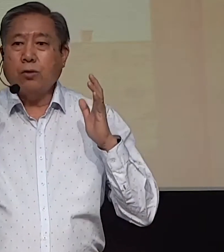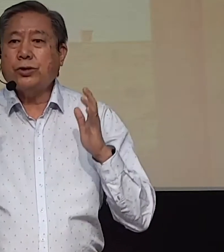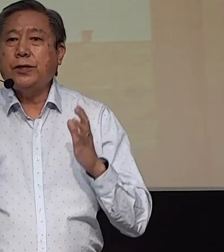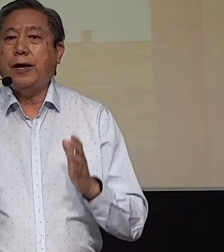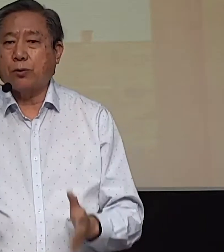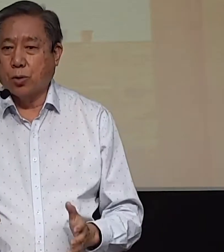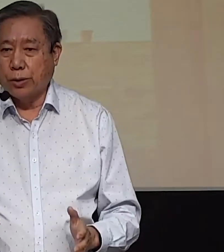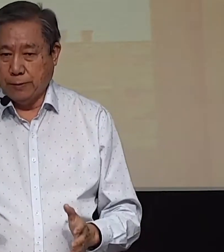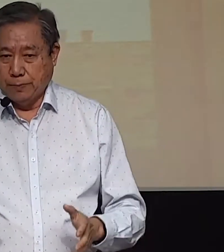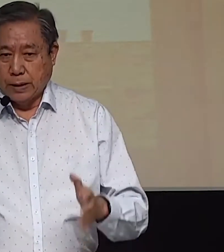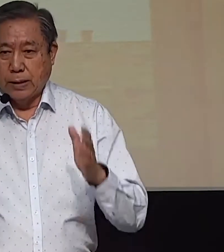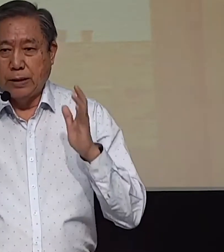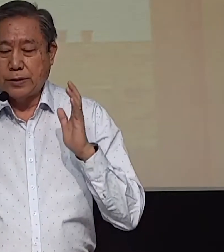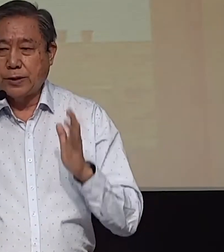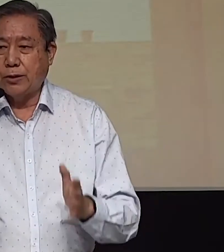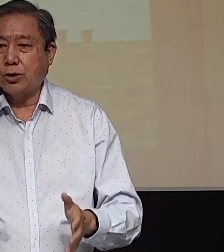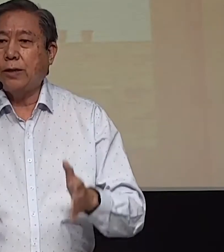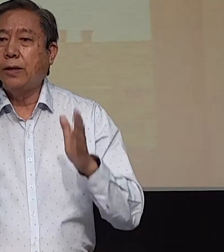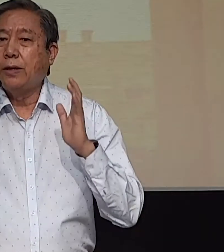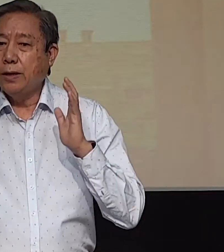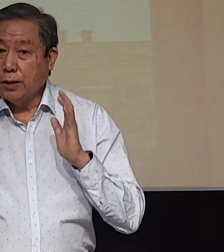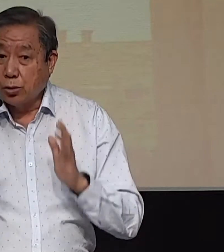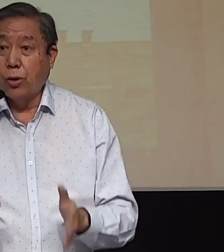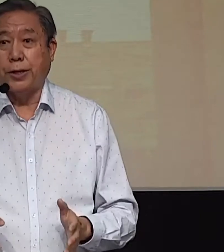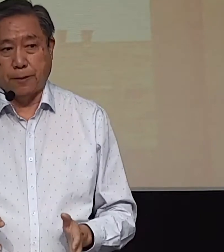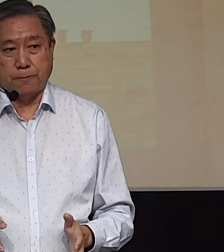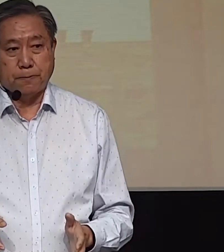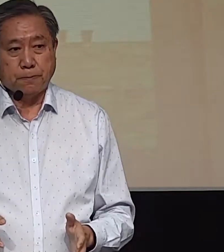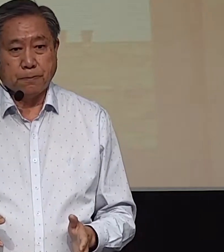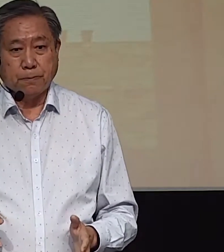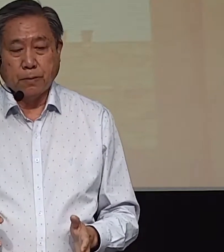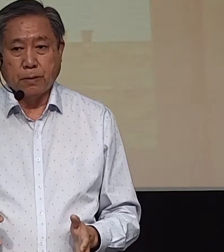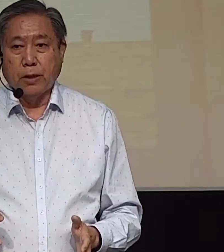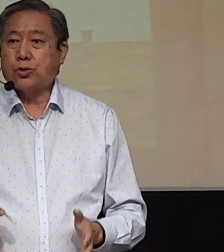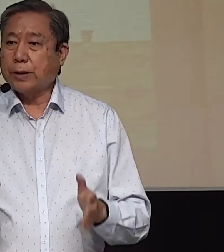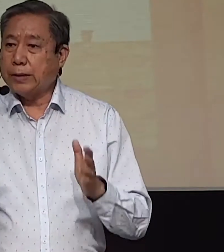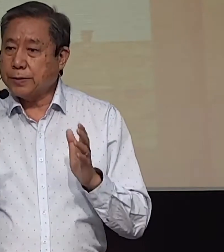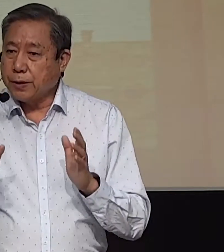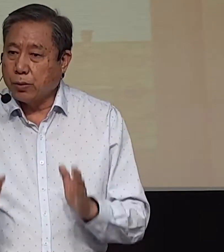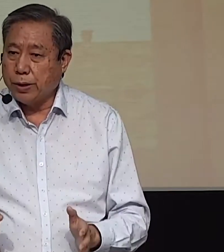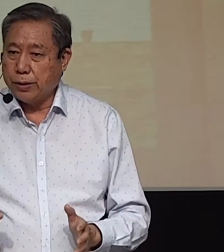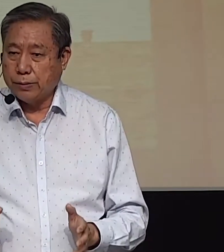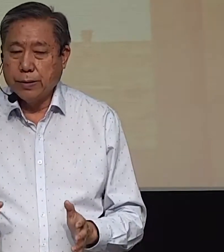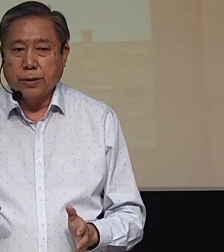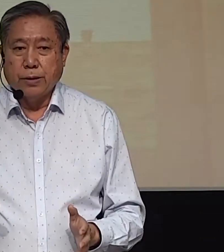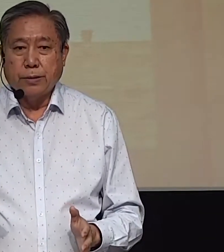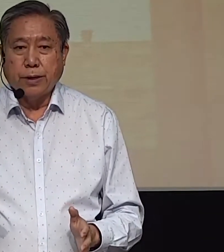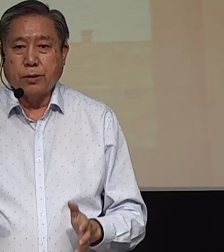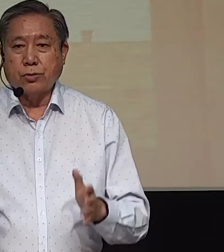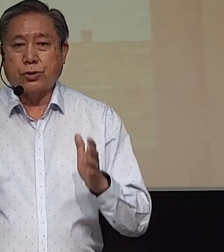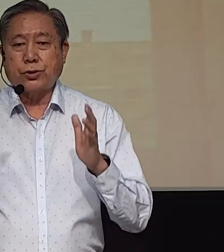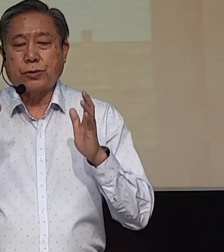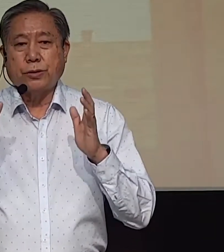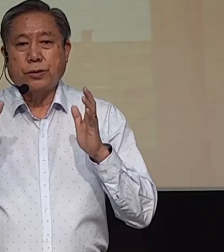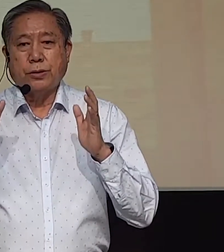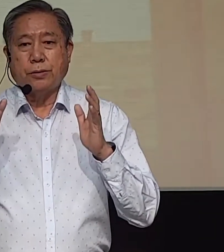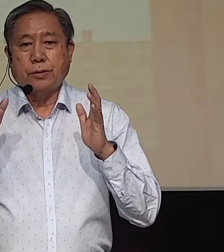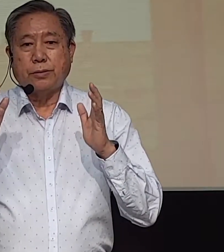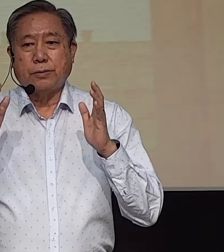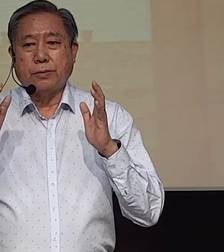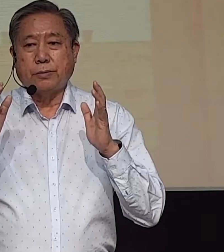uma auxiliadora que lhe seja idônea. Isso quer dizer o quê? Deus